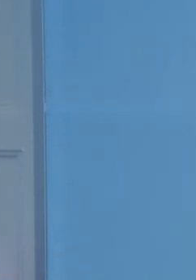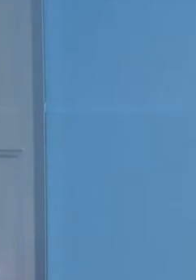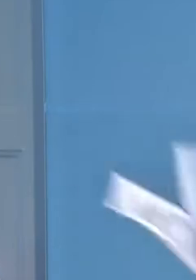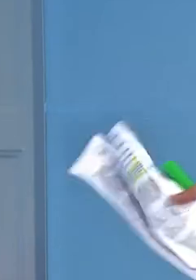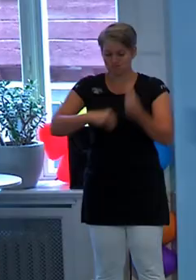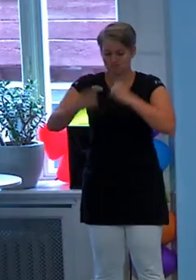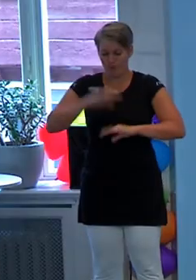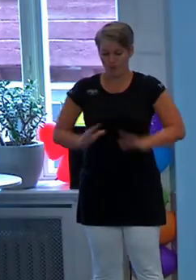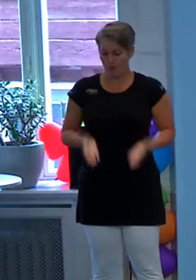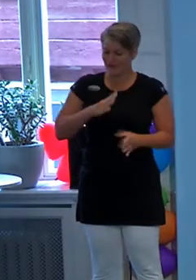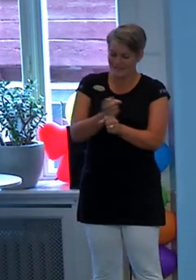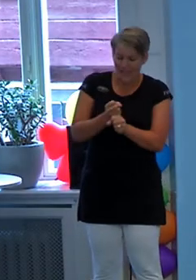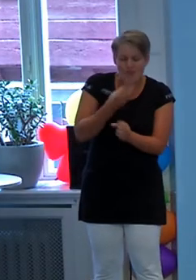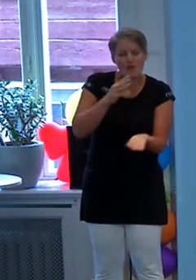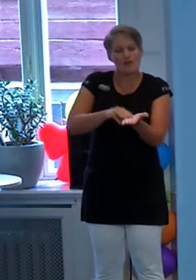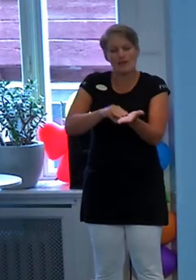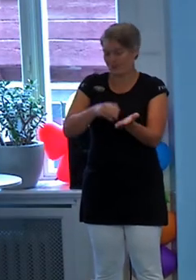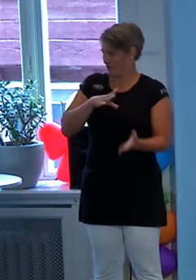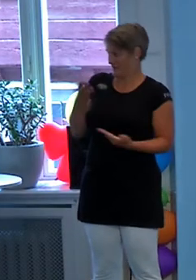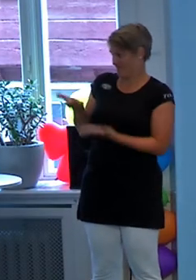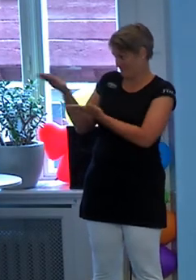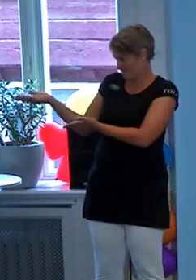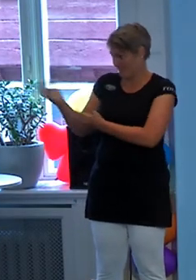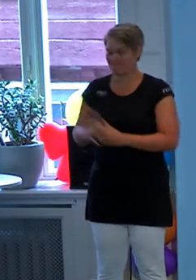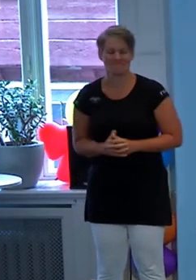morgonen. Det finns kaffe och vinerbröd här borta.